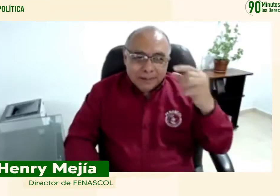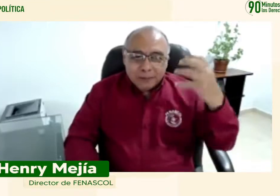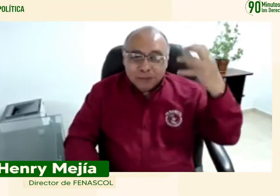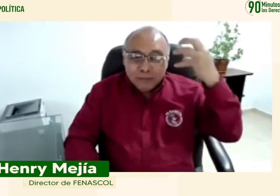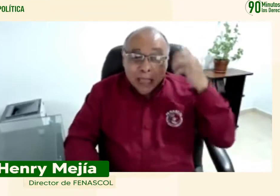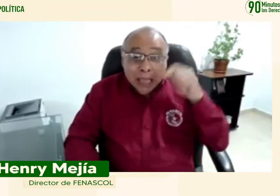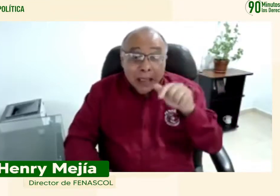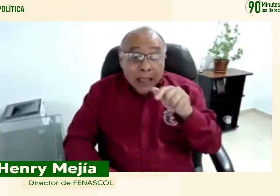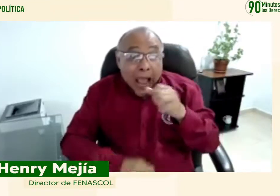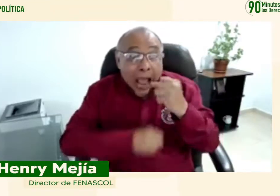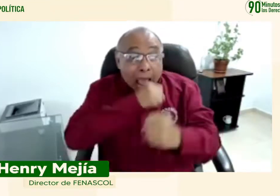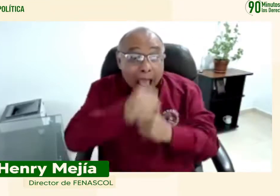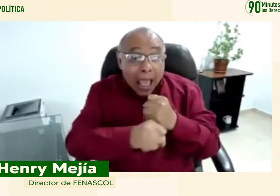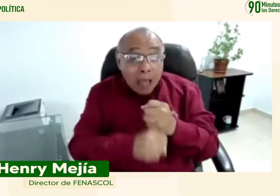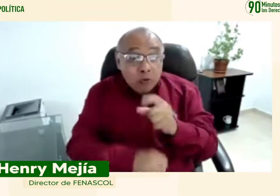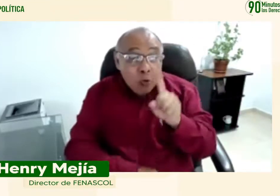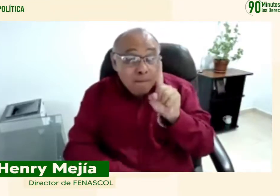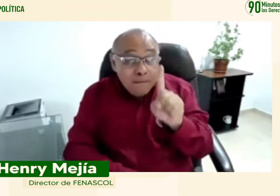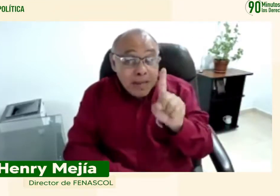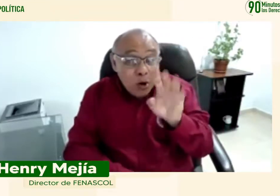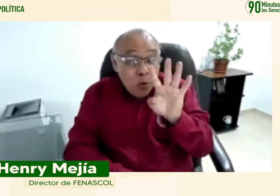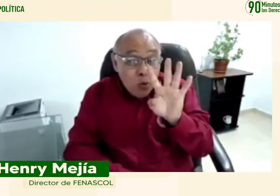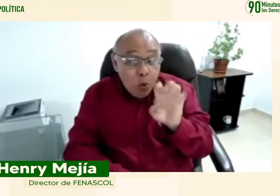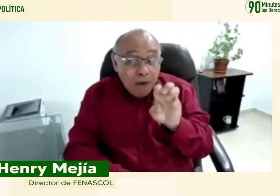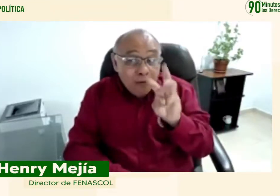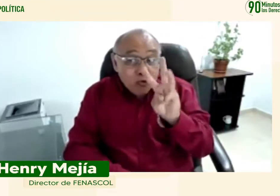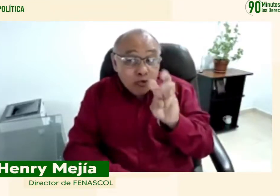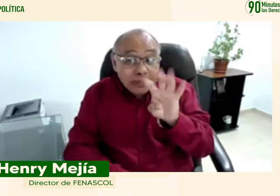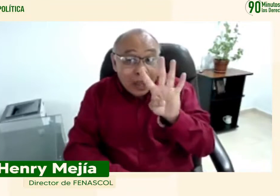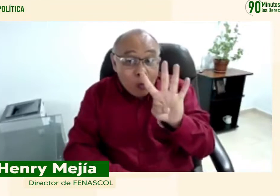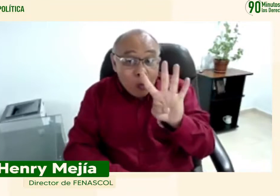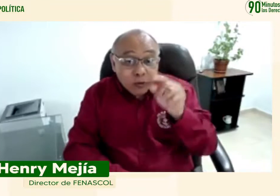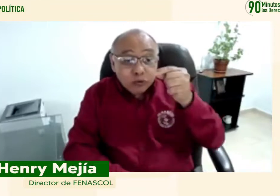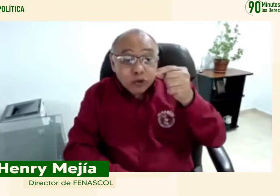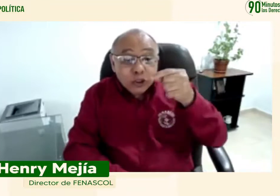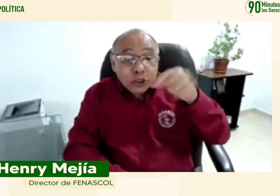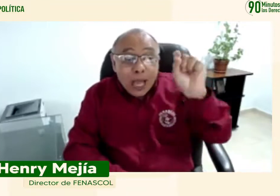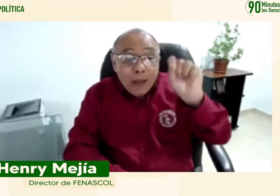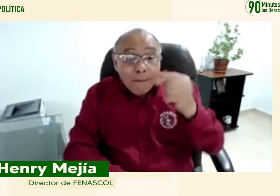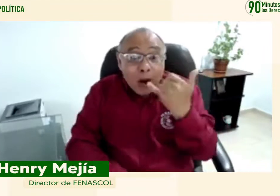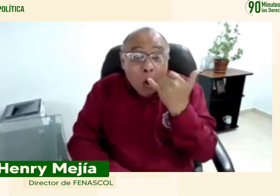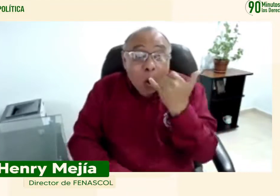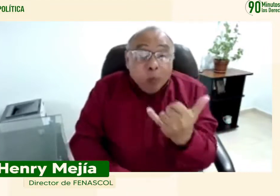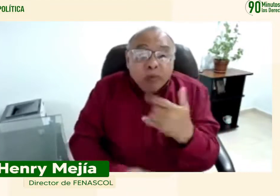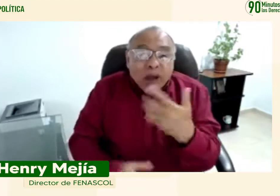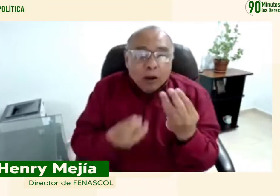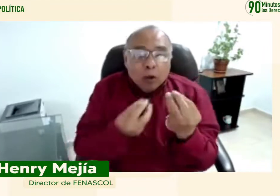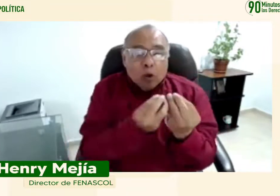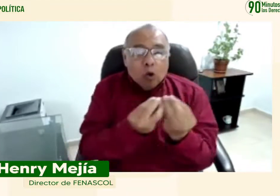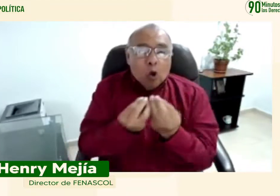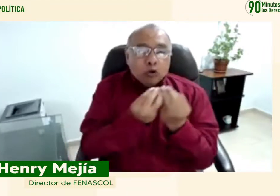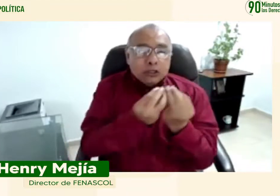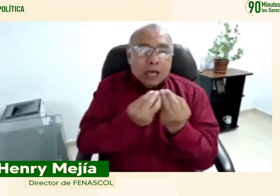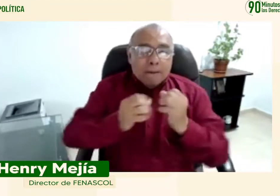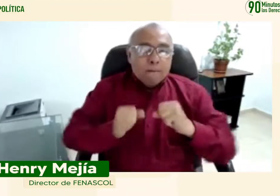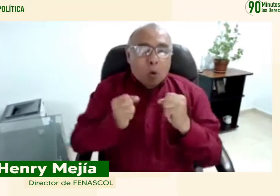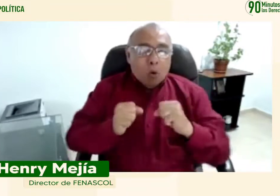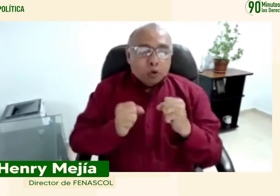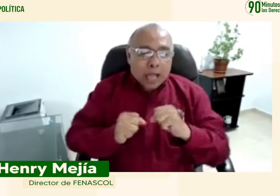esa era su seña y en el año de 1984 samper estaba como